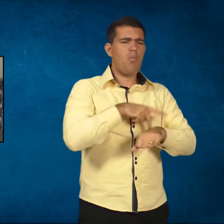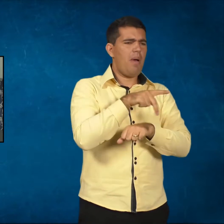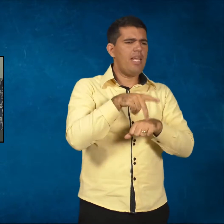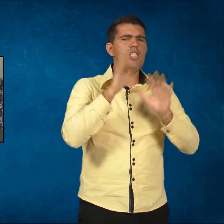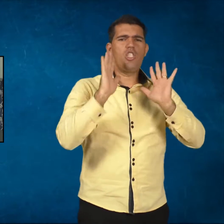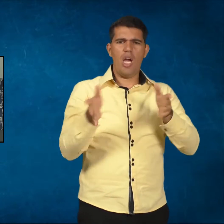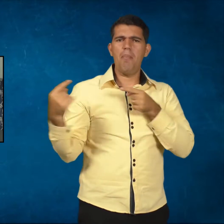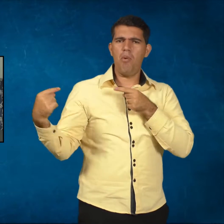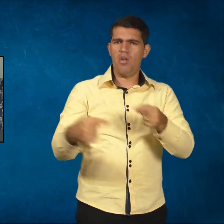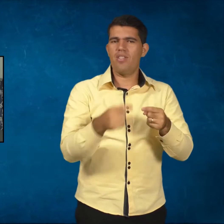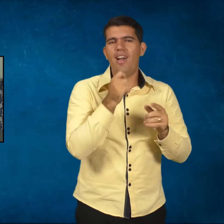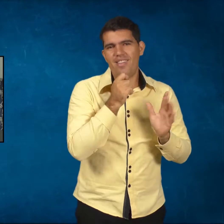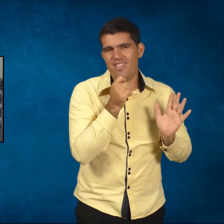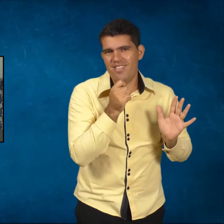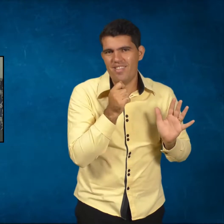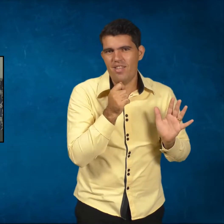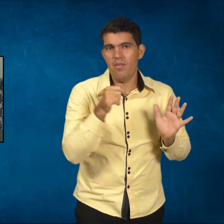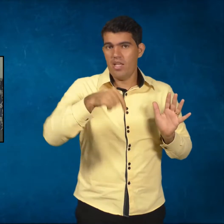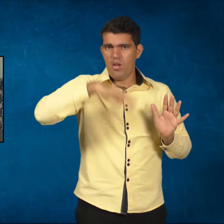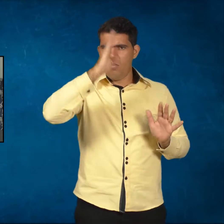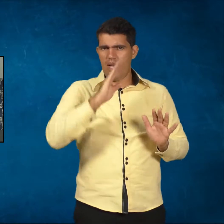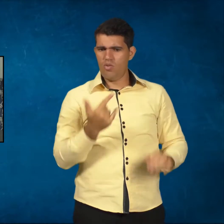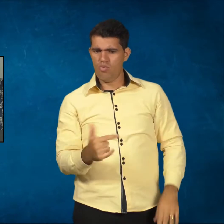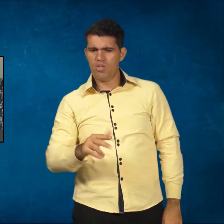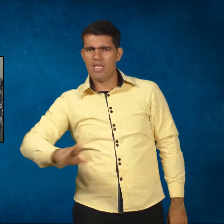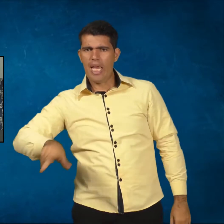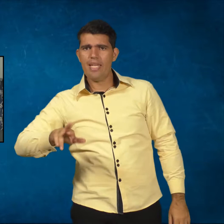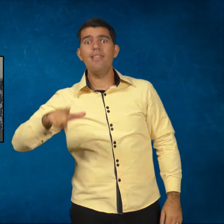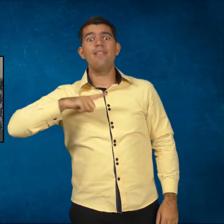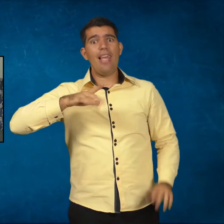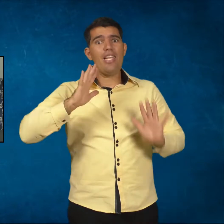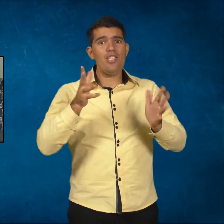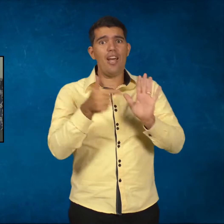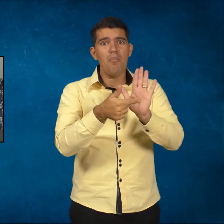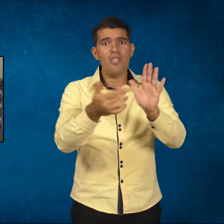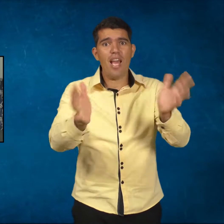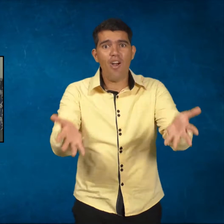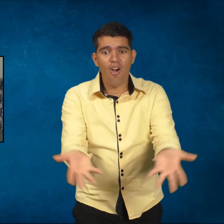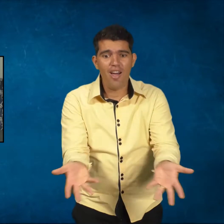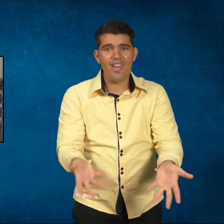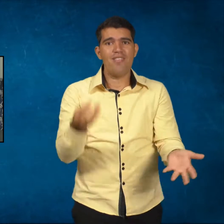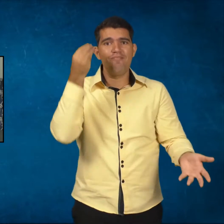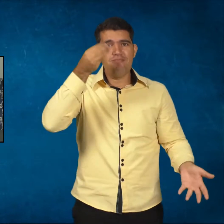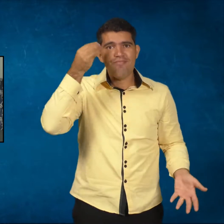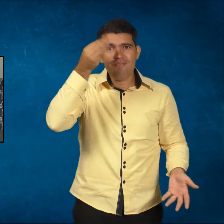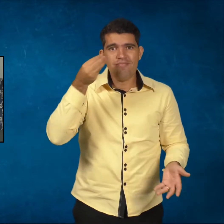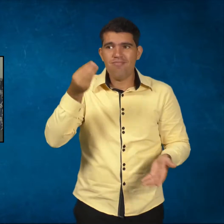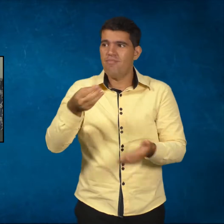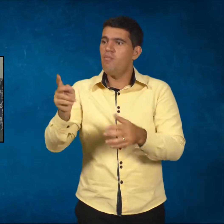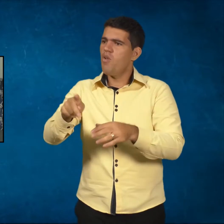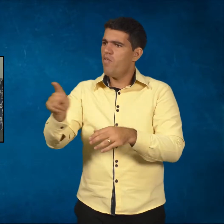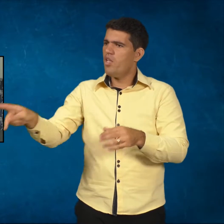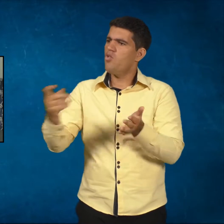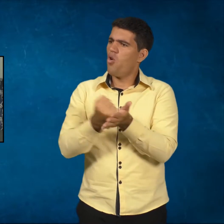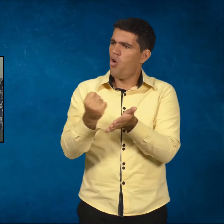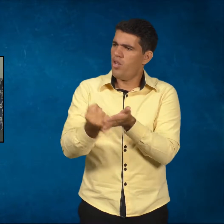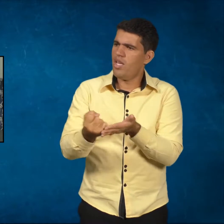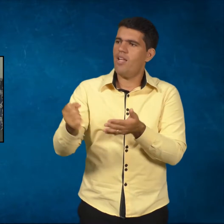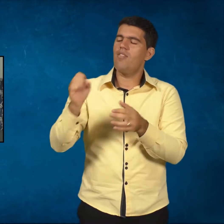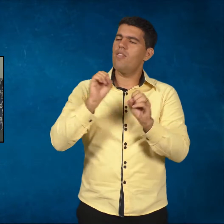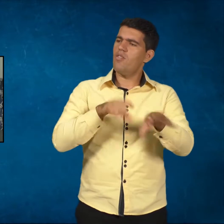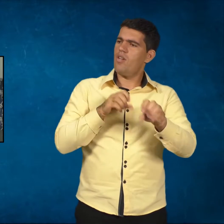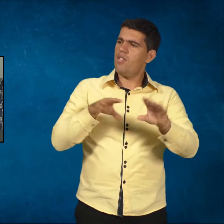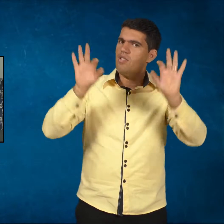não existe no Brasil, também é mentira, porque já tem algumas experiências fazendo contratação de professor de educação